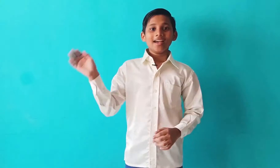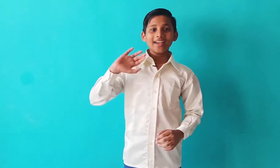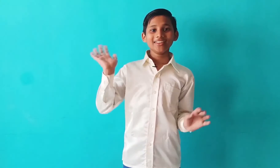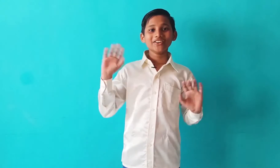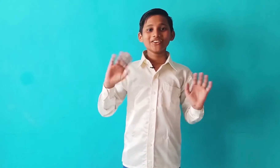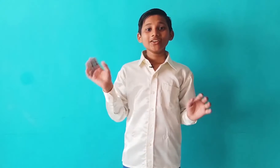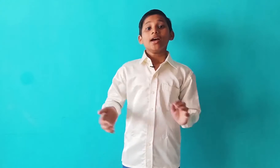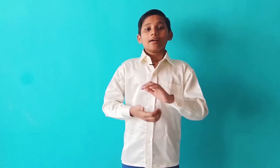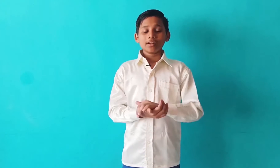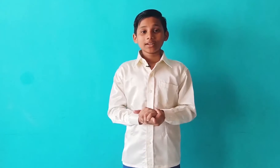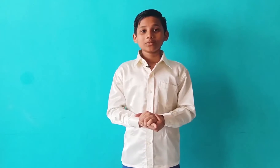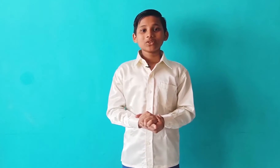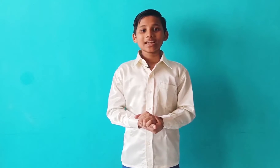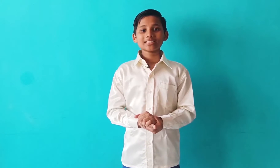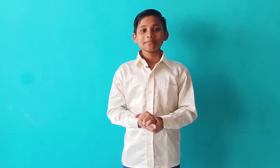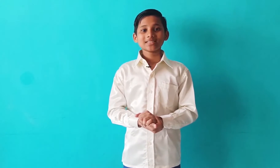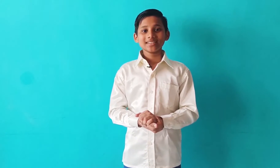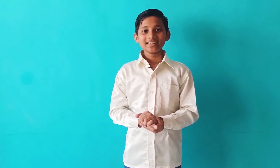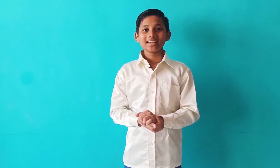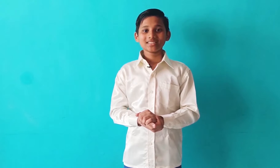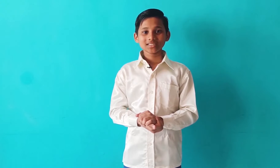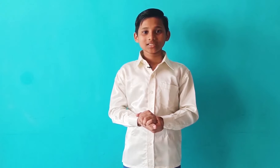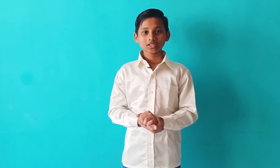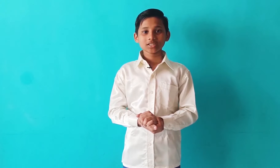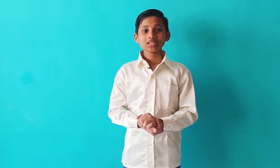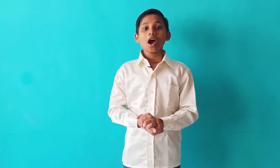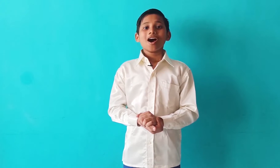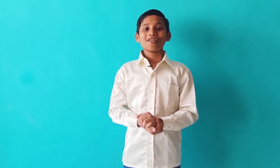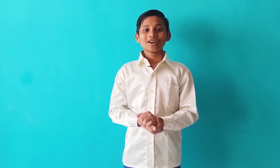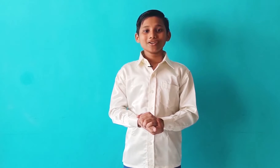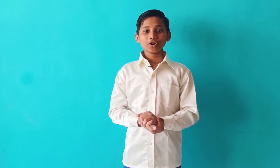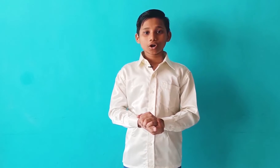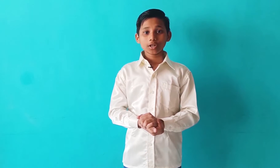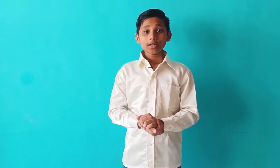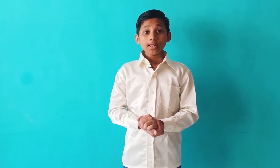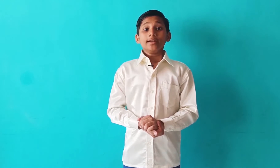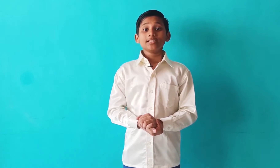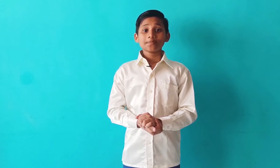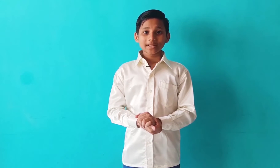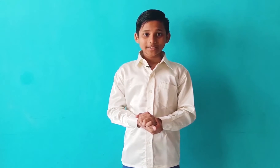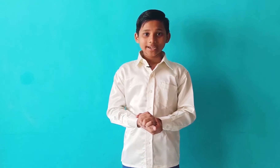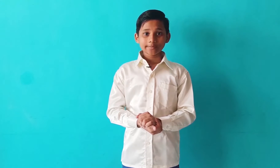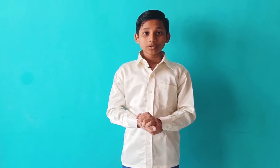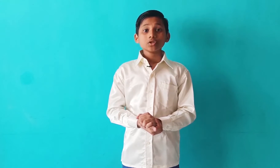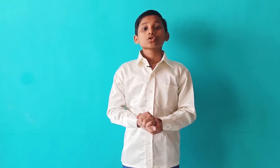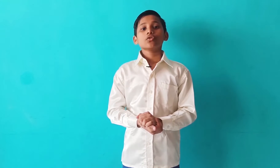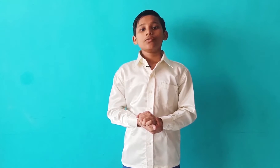ஹலோ, கிறிஸ்ட் எம்பசி இந்தியா குழந்தைகள் சபைக்கு உங்களை வரவேற்கிறோம். நீங்க எல்லாரும் நல்லமா? இது